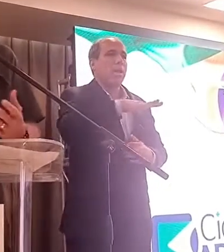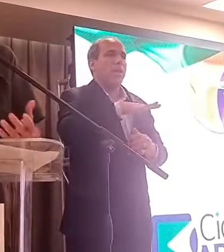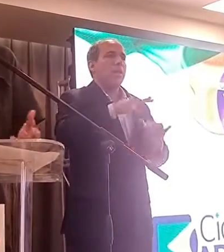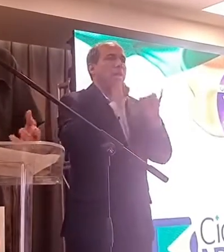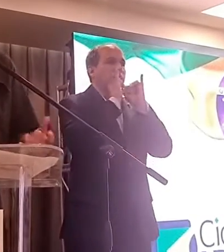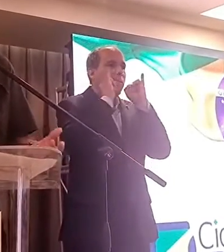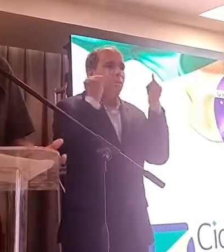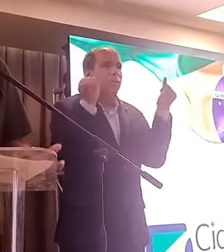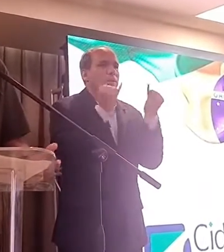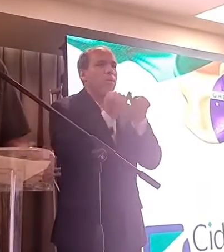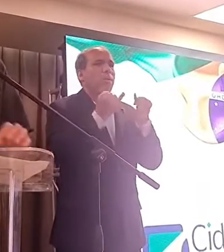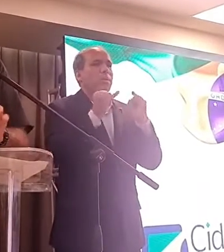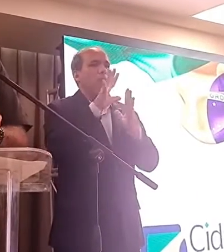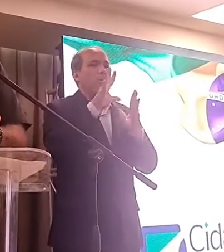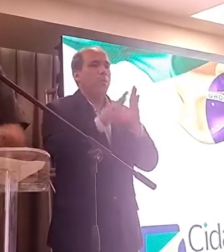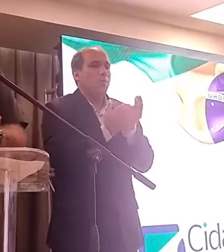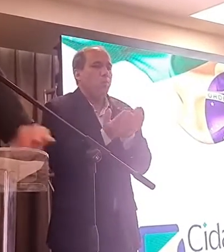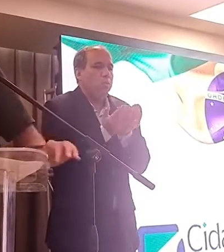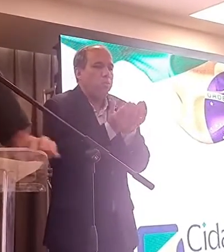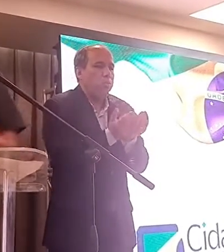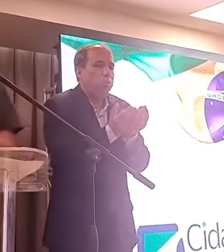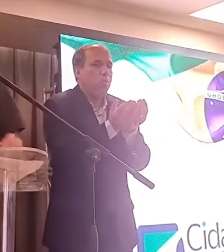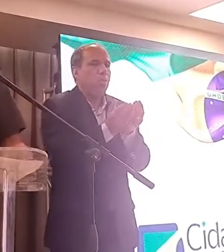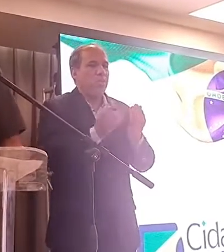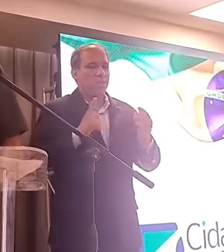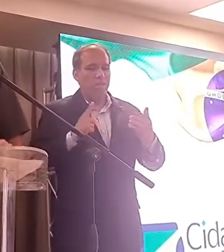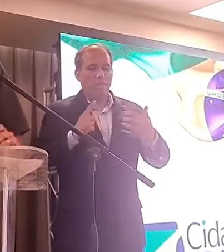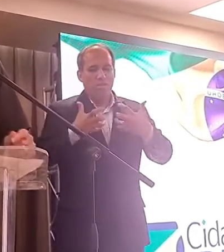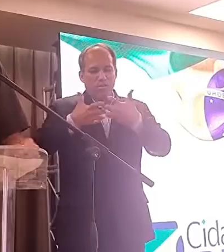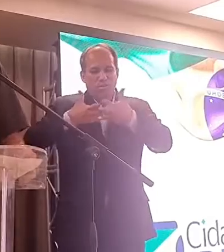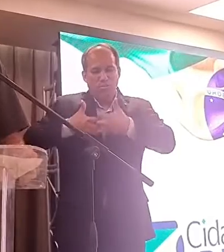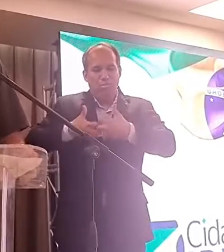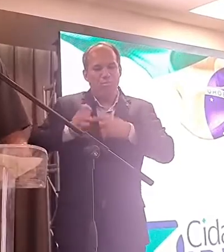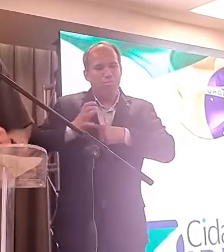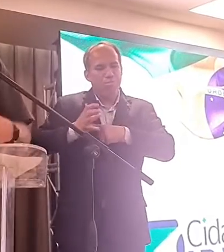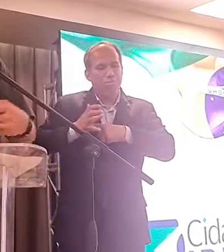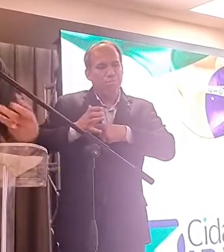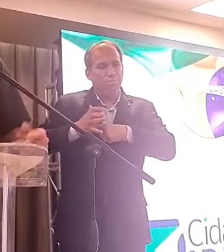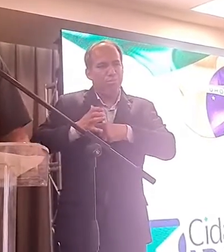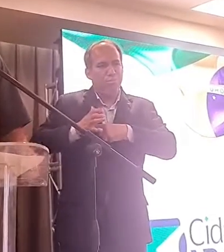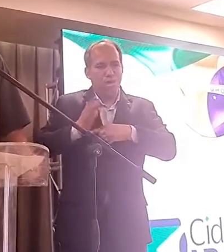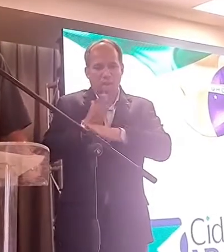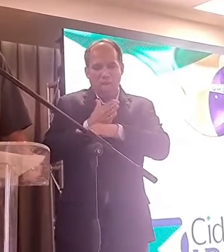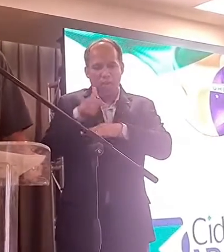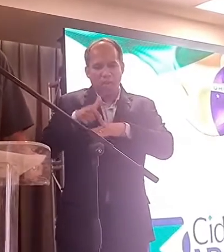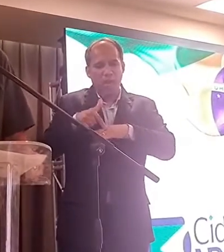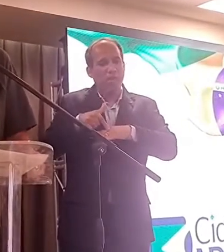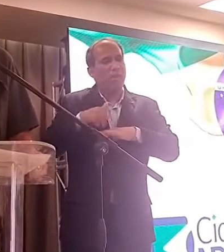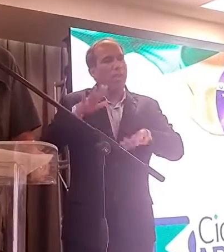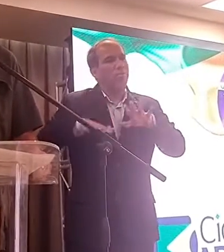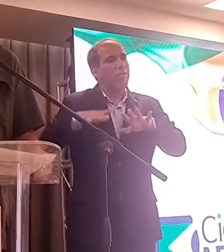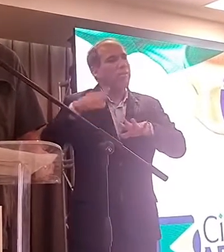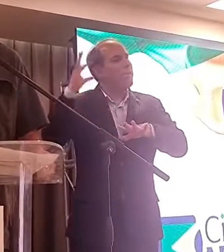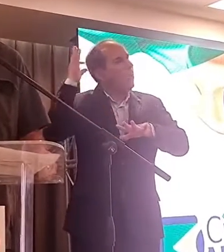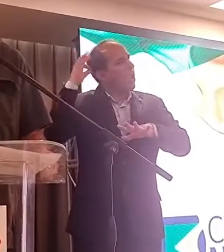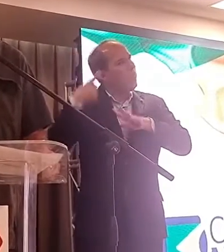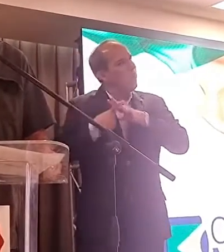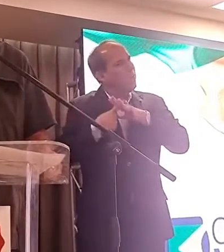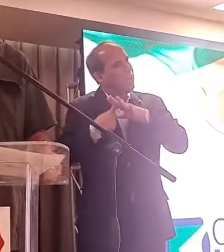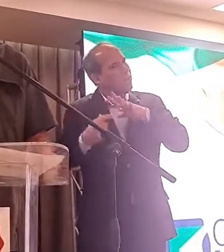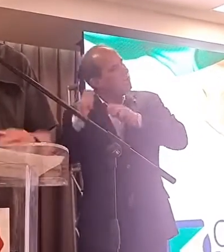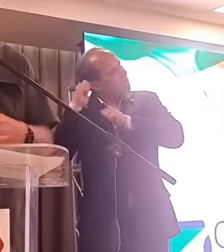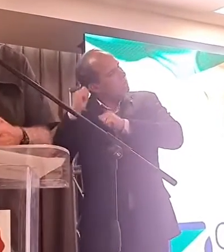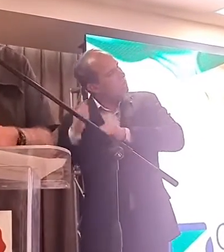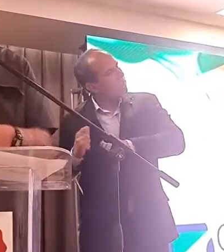o transporte é o barco, tem um eixo, né, entre o motor e a hélice, aquele eixo aberto, é muito comum